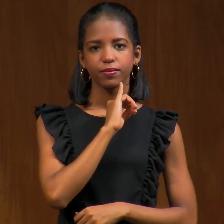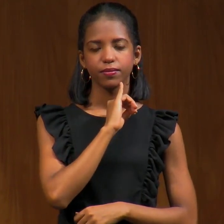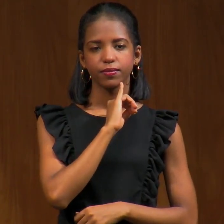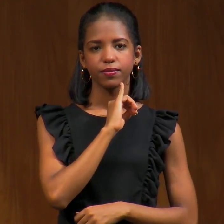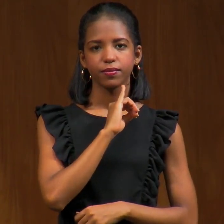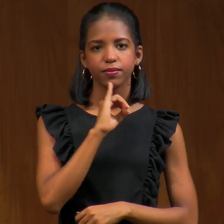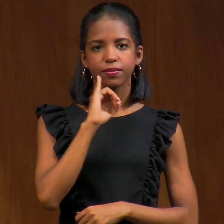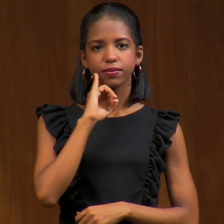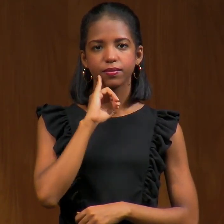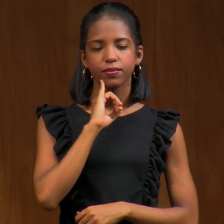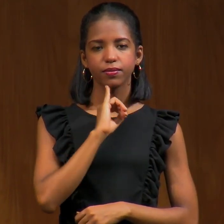Israel,